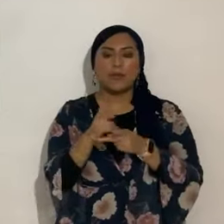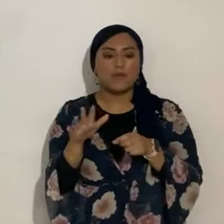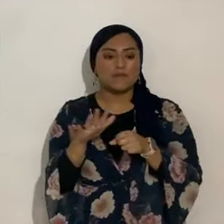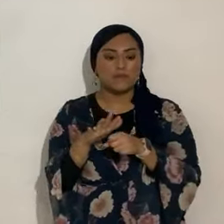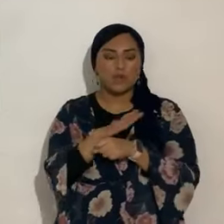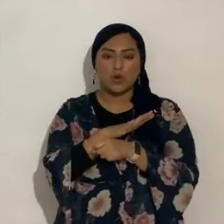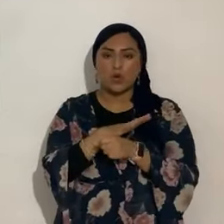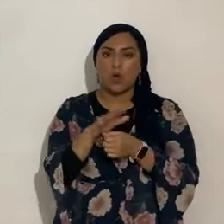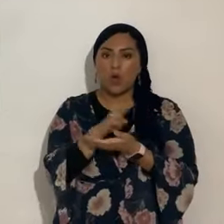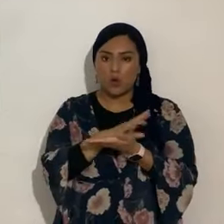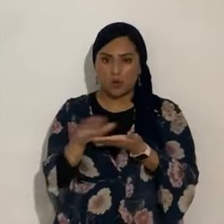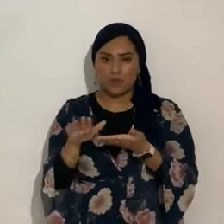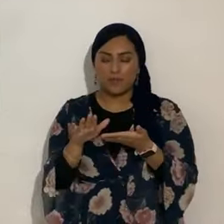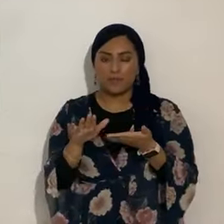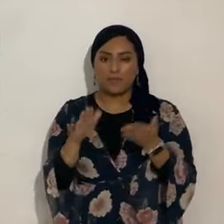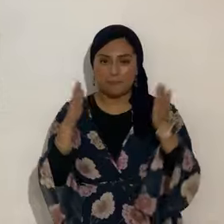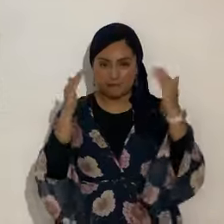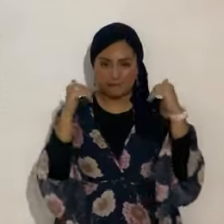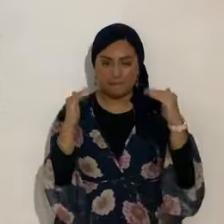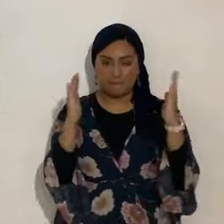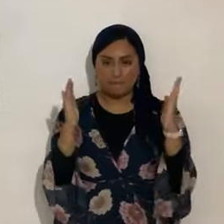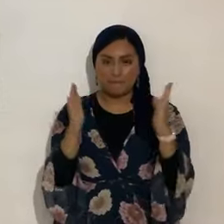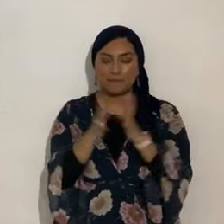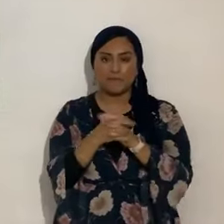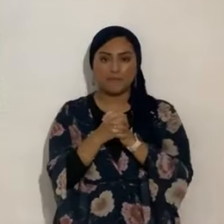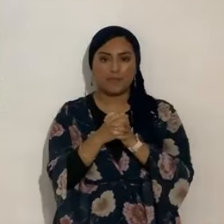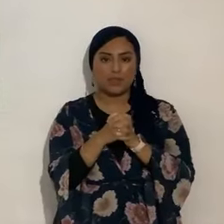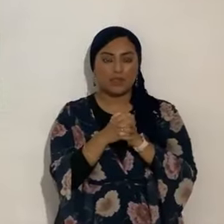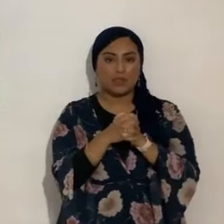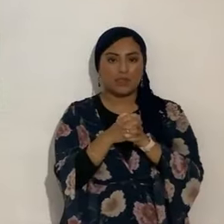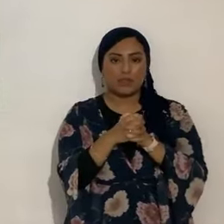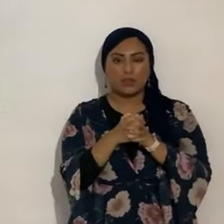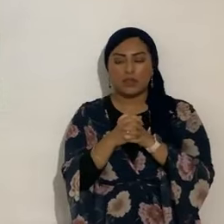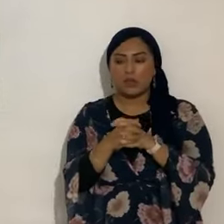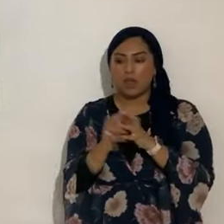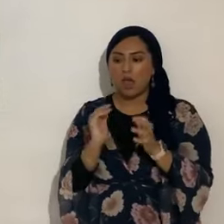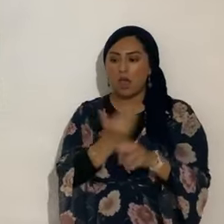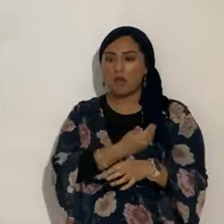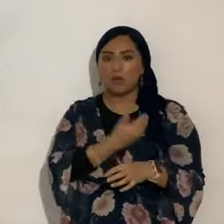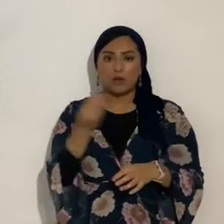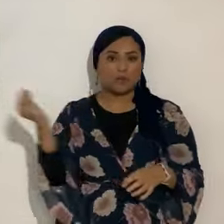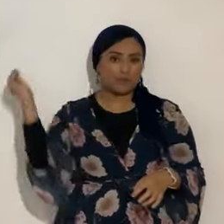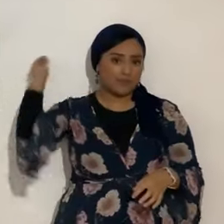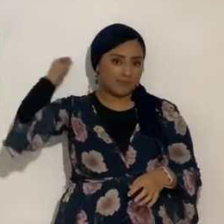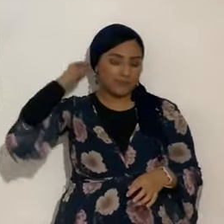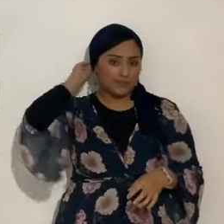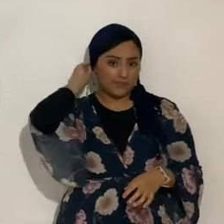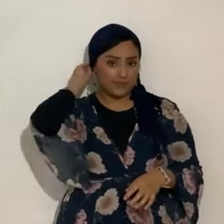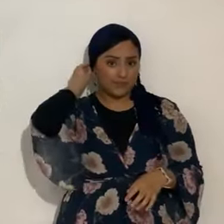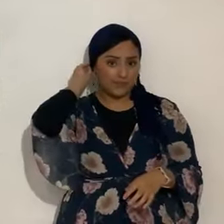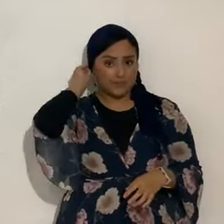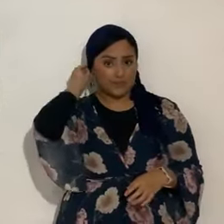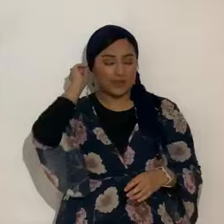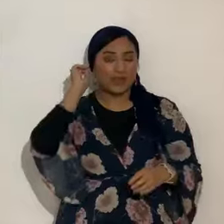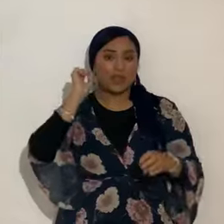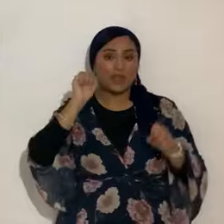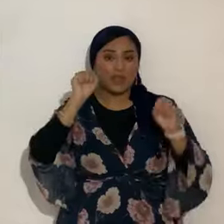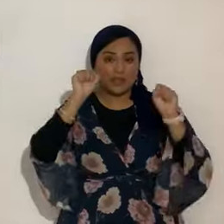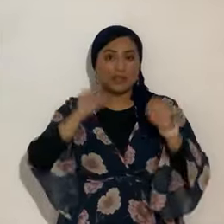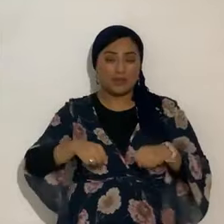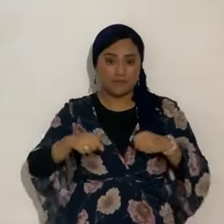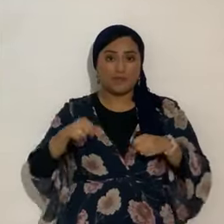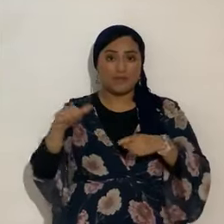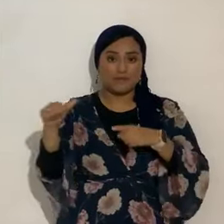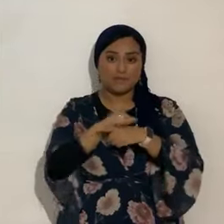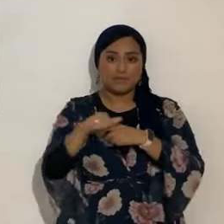completa santidad. Ahora, mucha atención. La conciencia puede ser